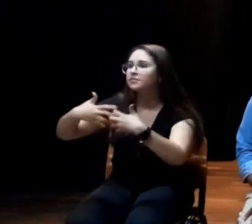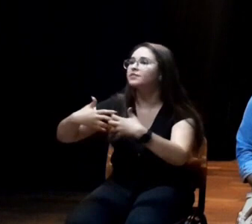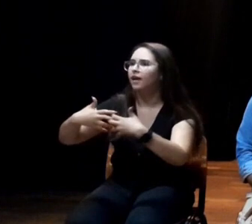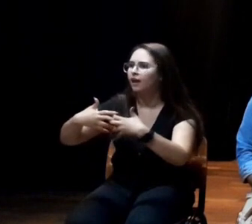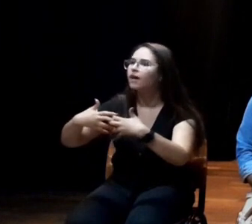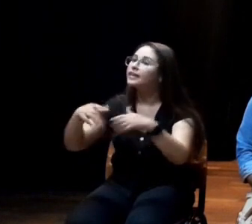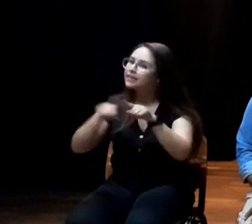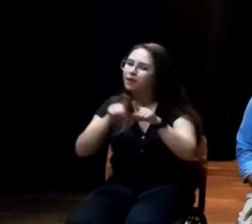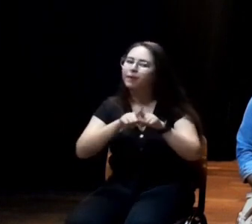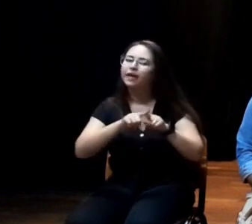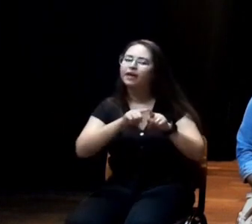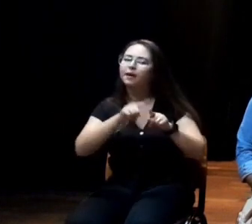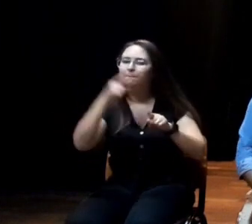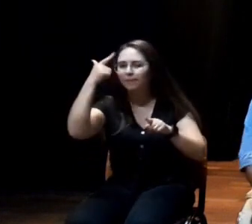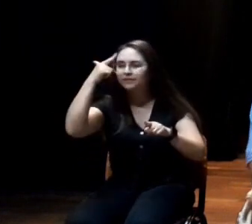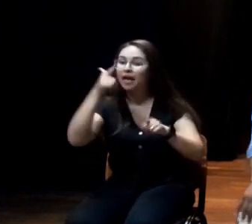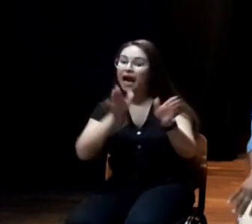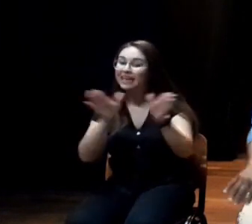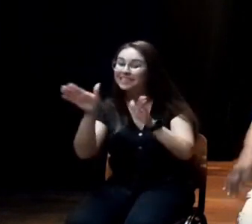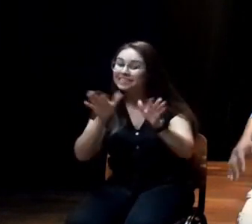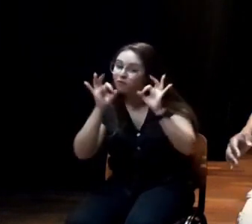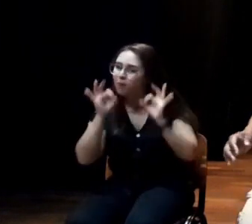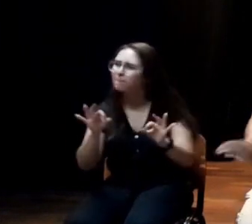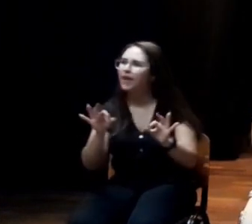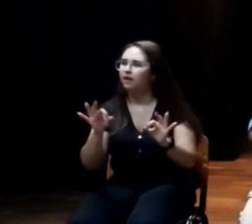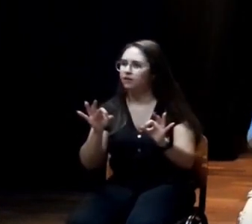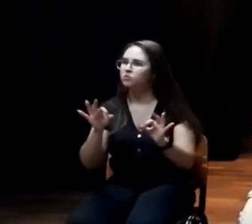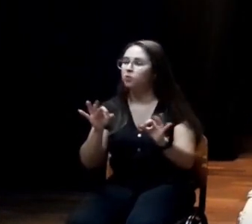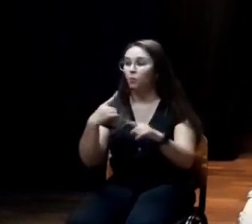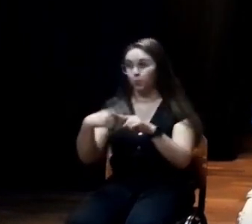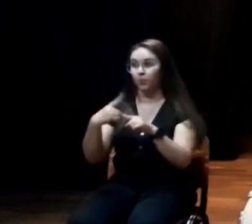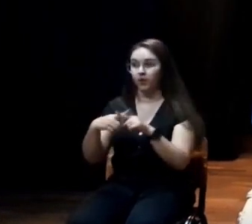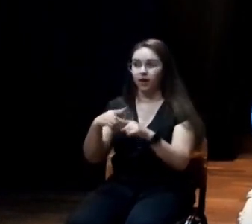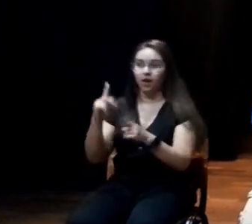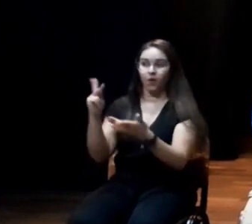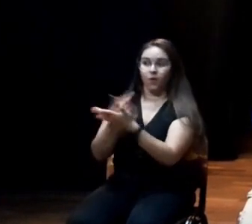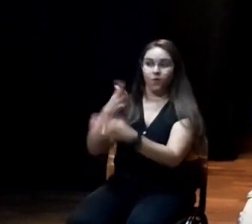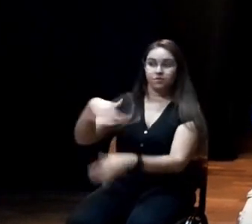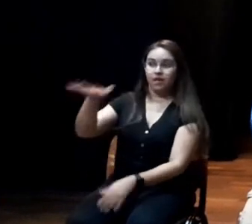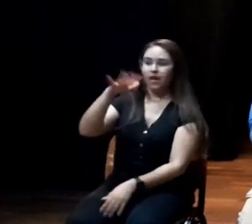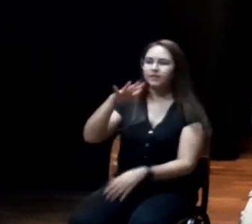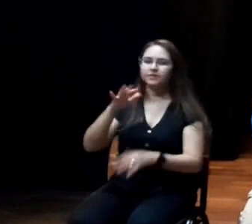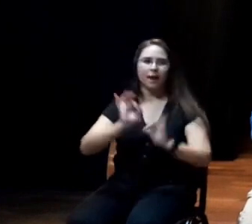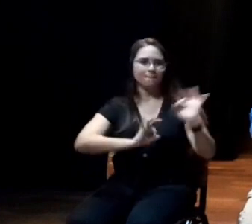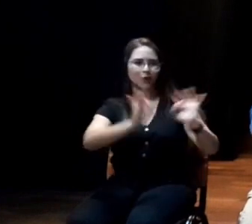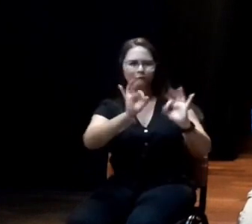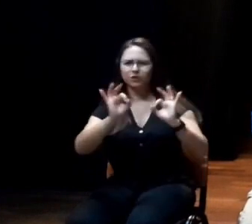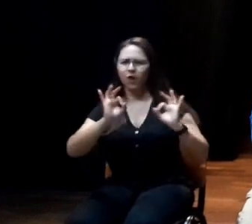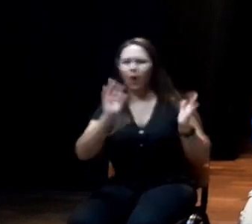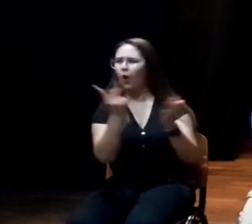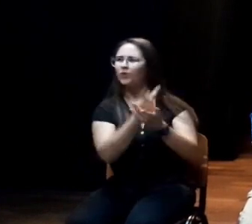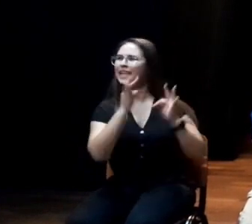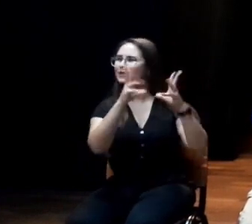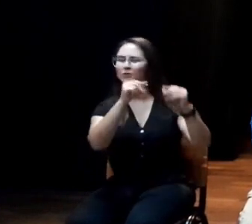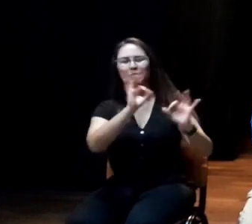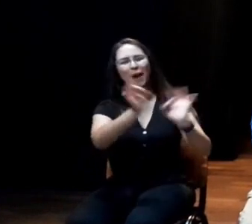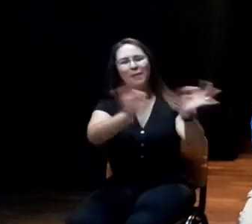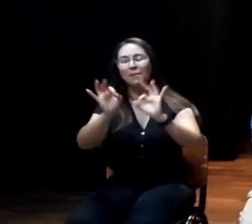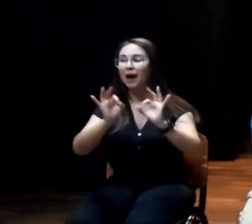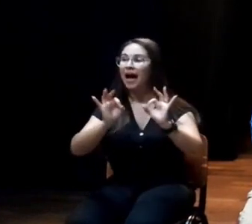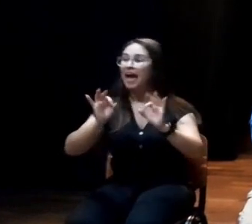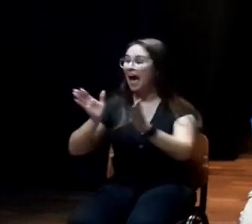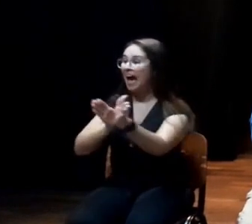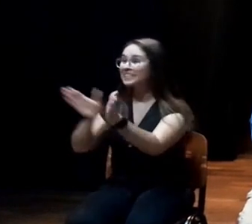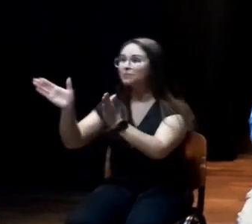da produção acessível mesmo, da base. Porque, geralmente, a produção é feita e a acessibilidade vem